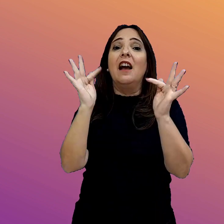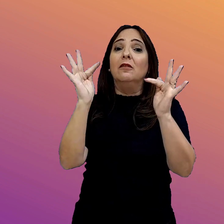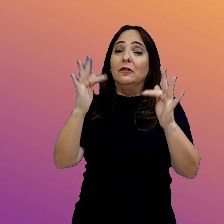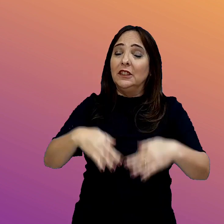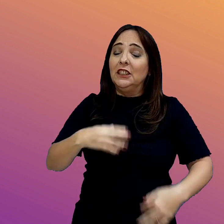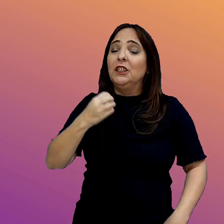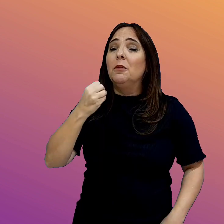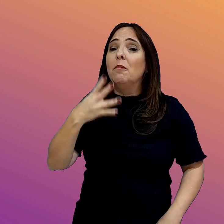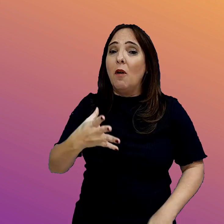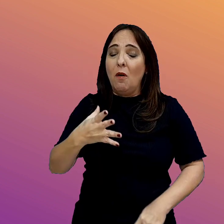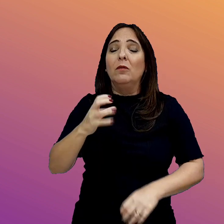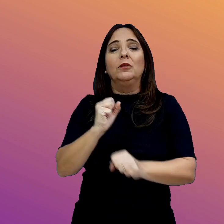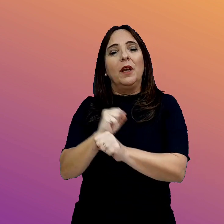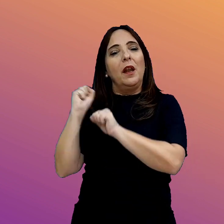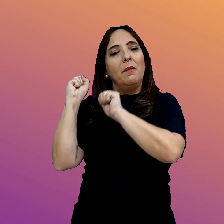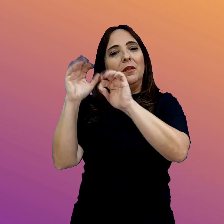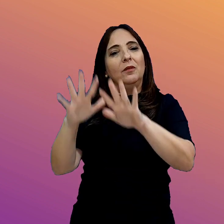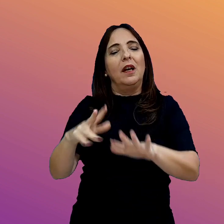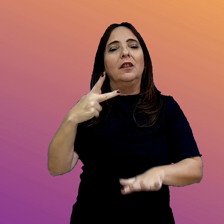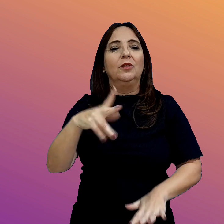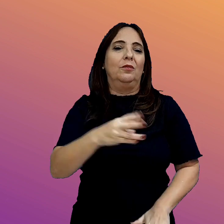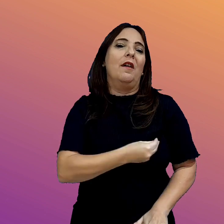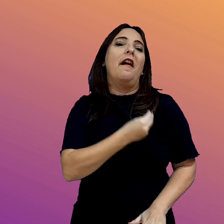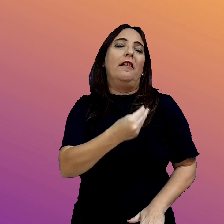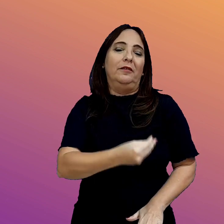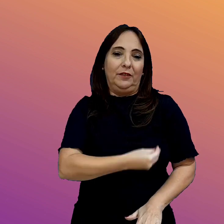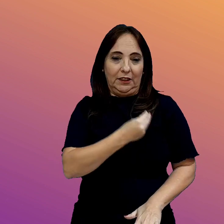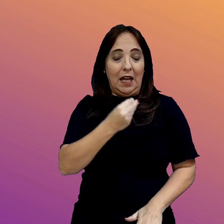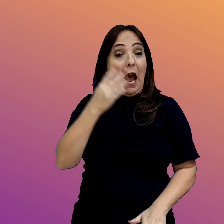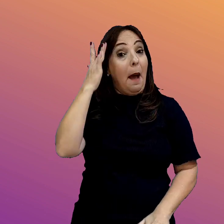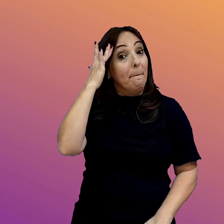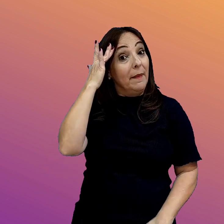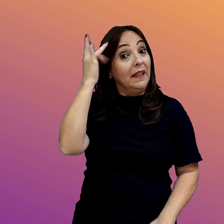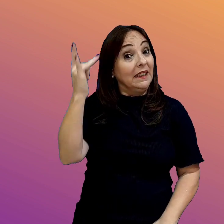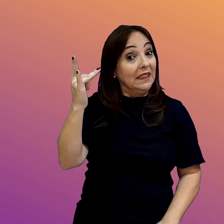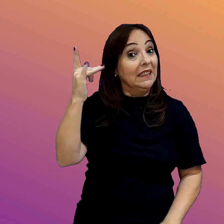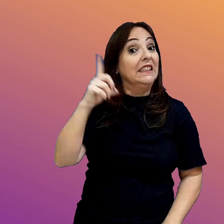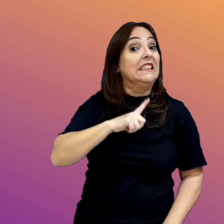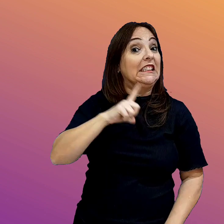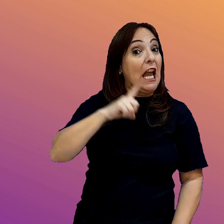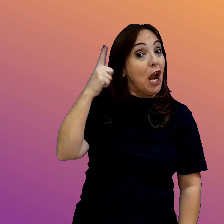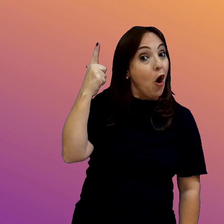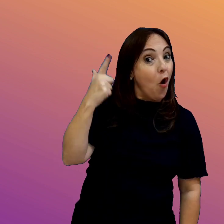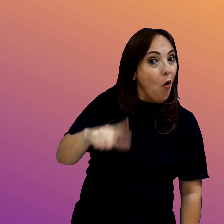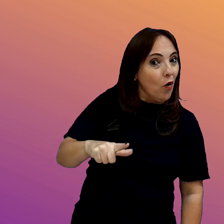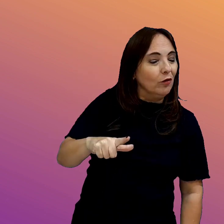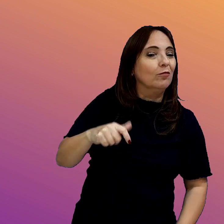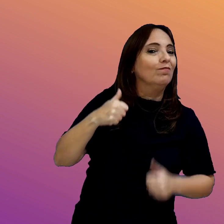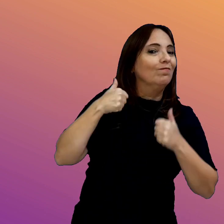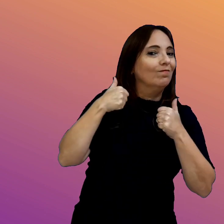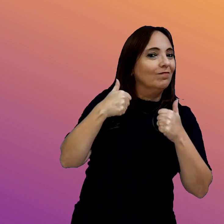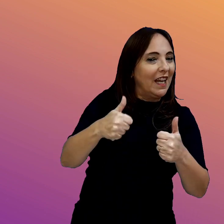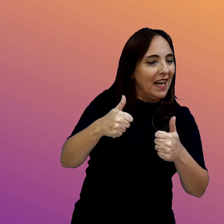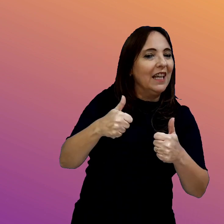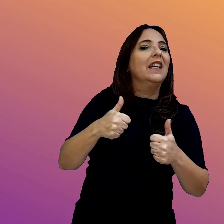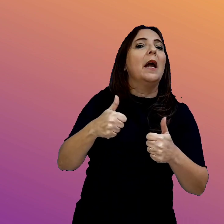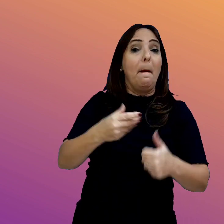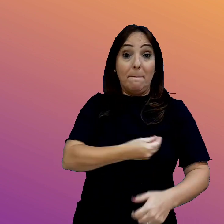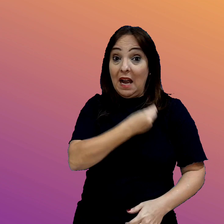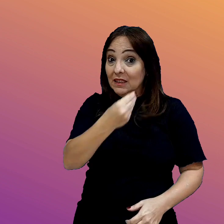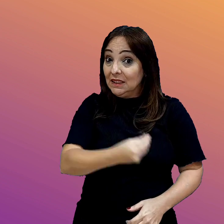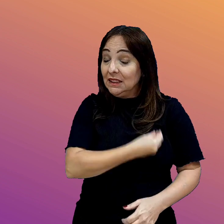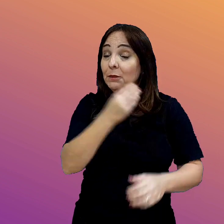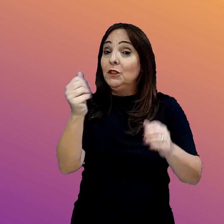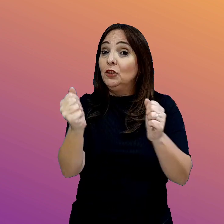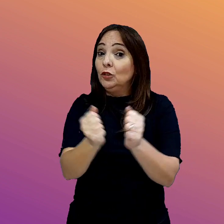deixado com um gostinho de quero mais, porque amanhã tem mais. Não deixe de participar junto com seu filho de cada